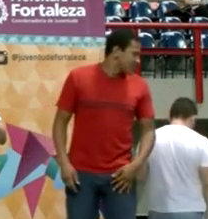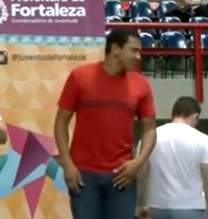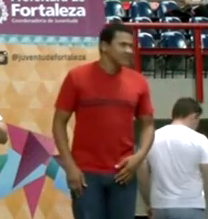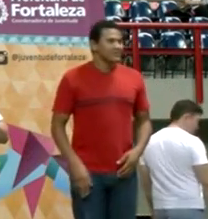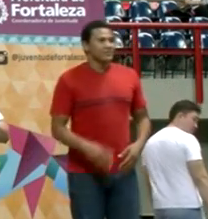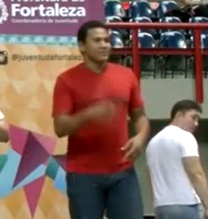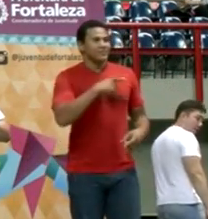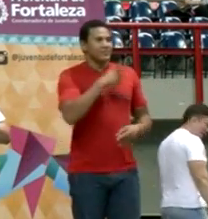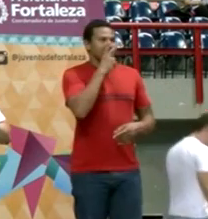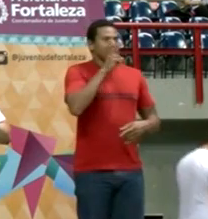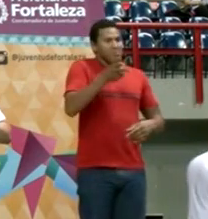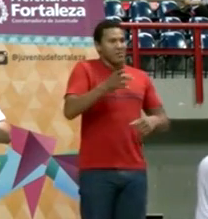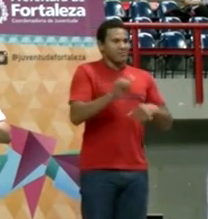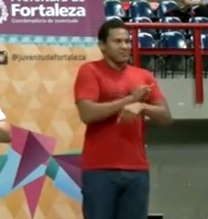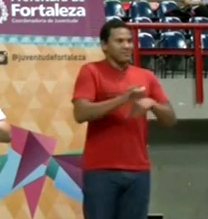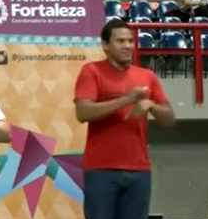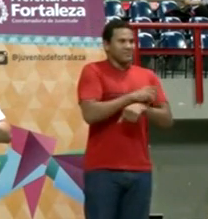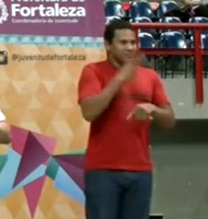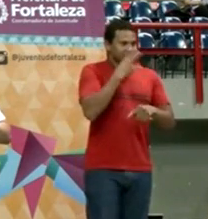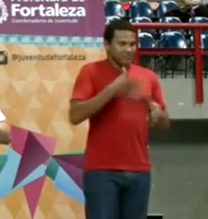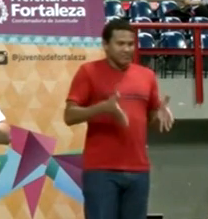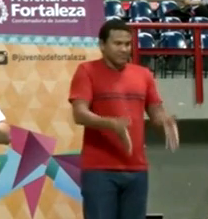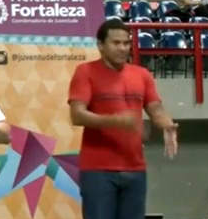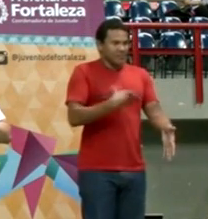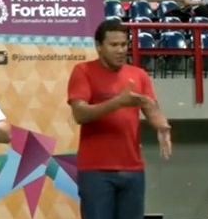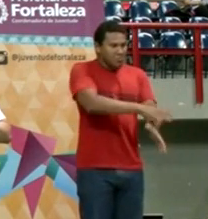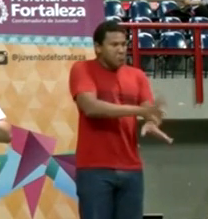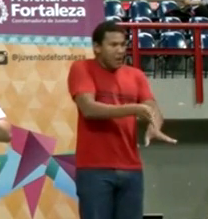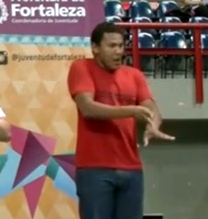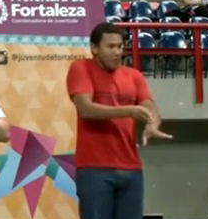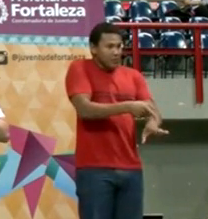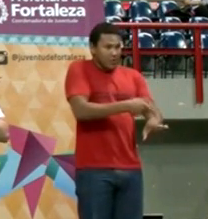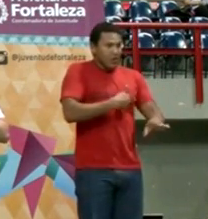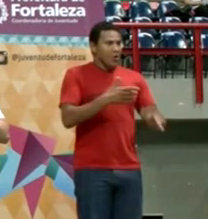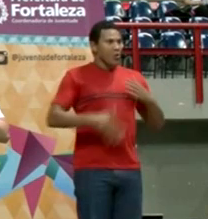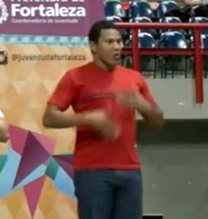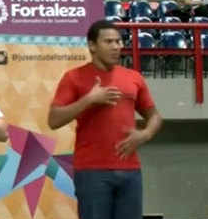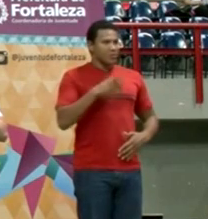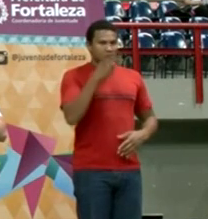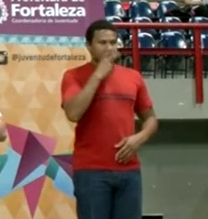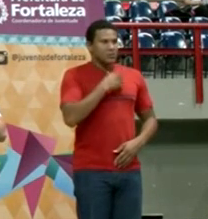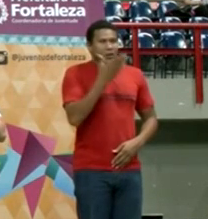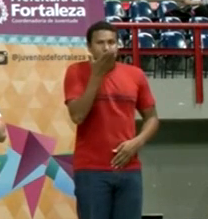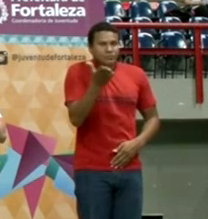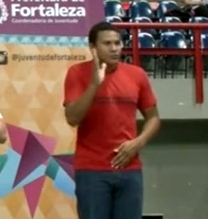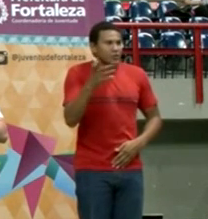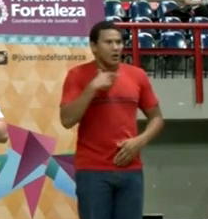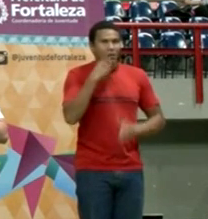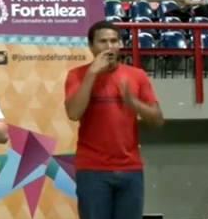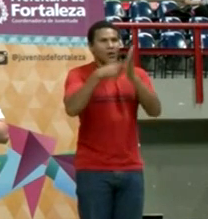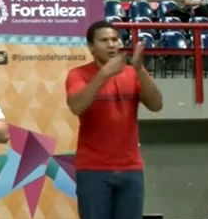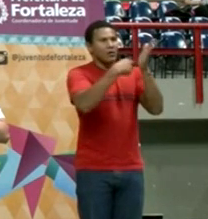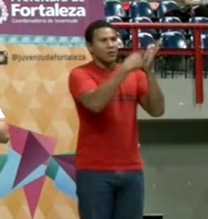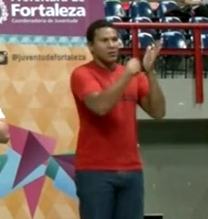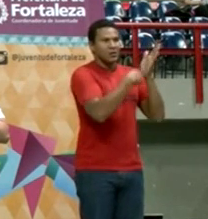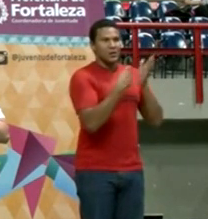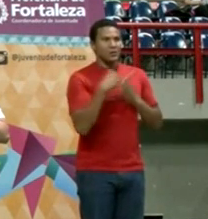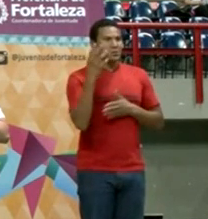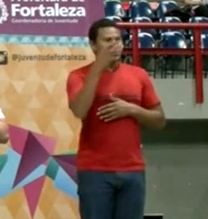tá, do embalsamento que se usava no Egito, para deixar o corpo dele. Foi feito até um plebiscito recentemente na Rússia,